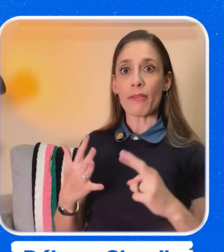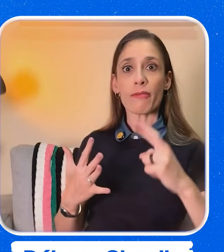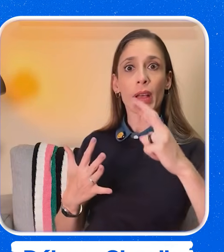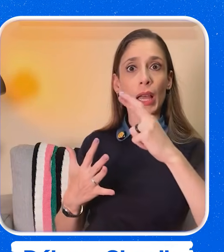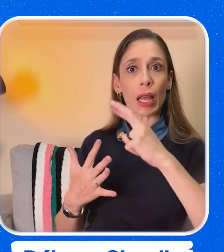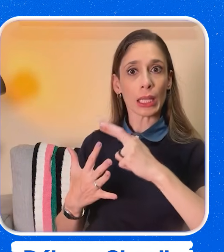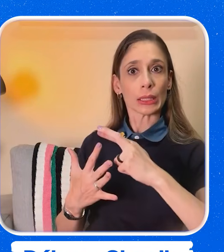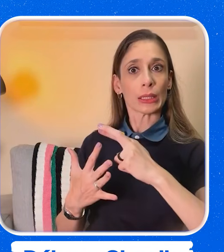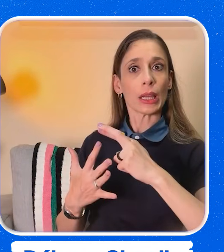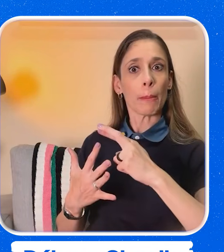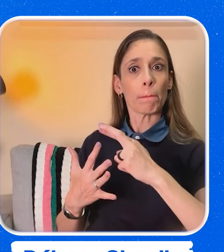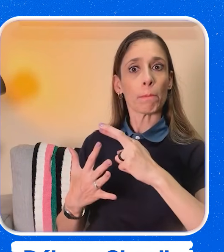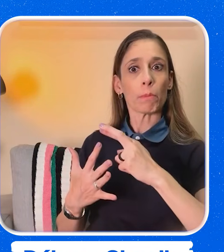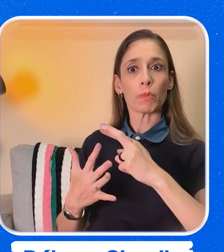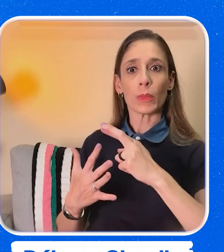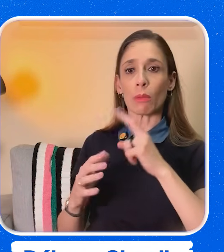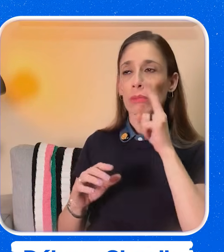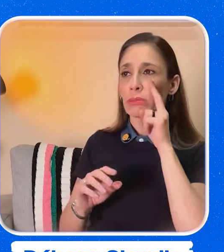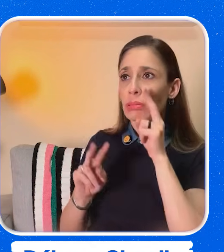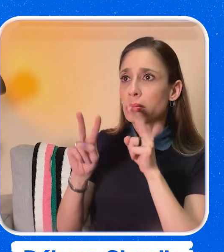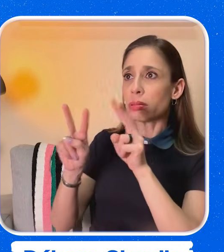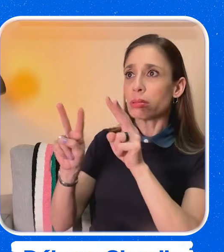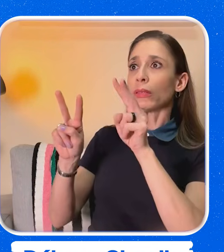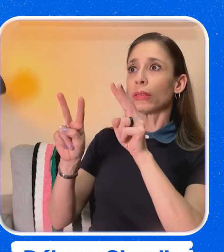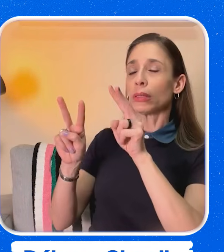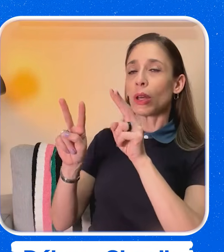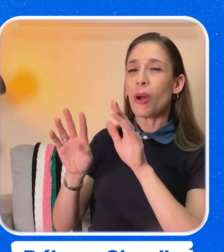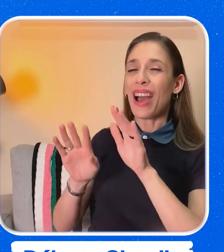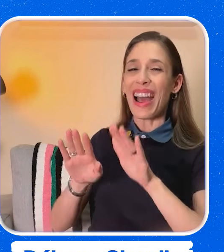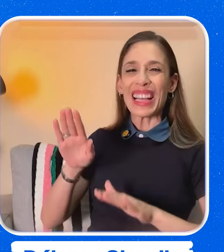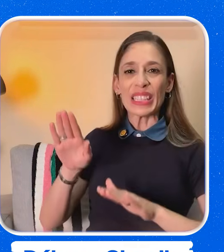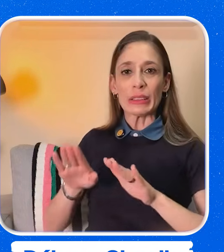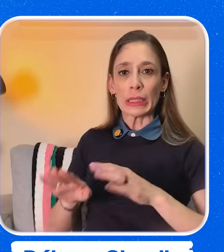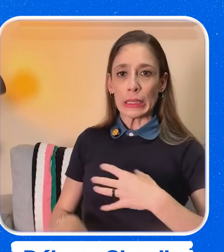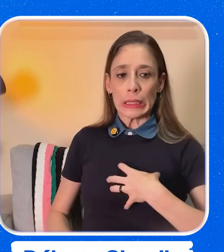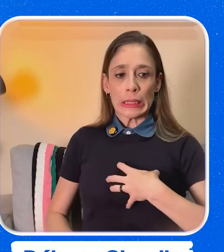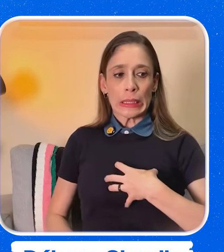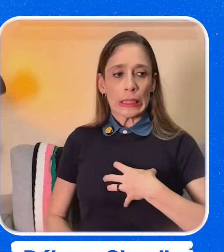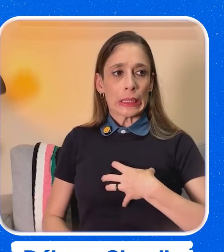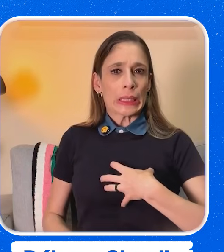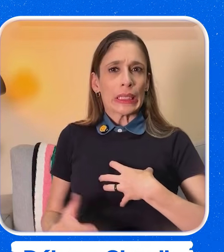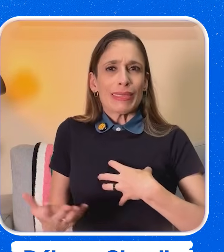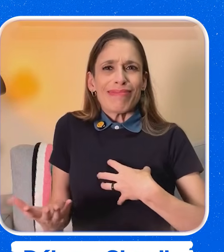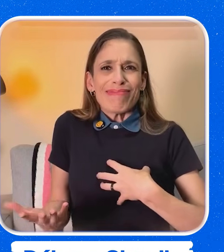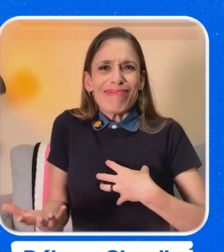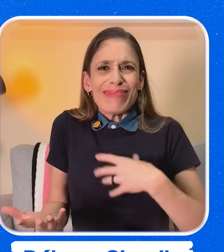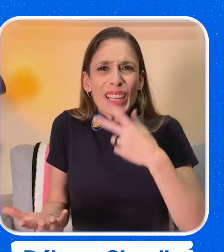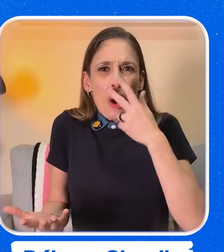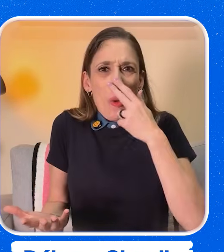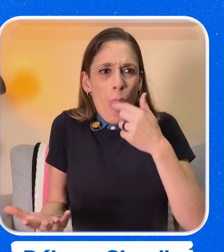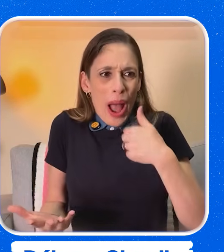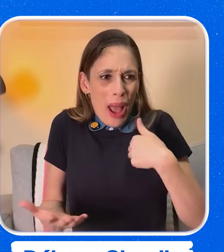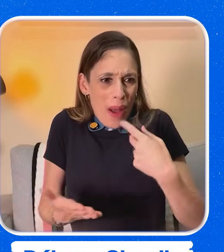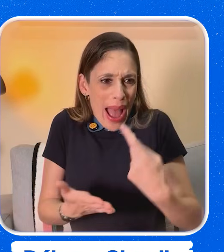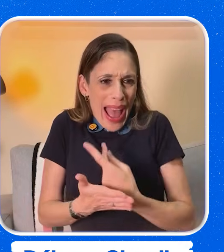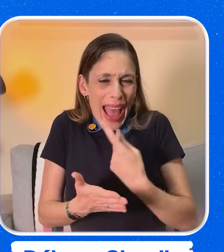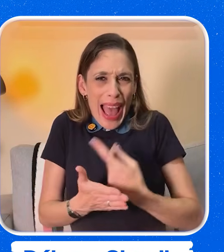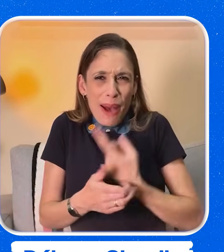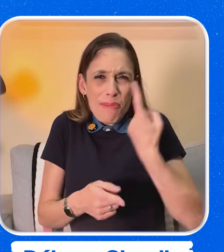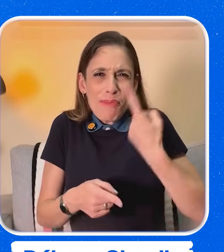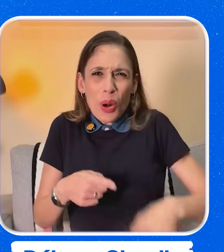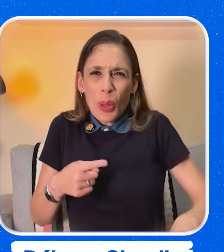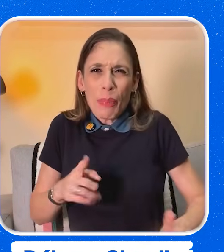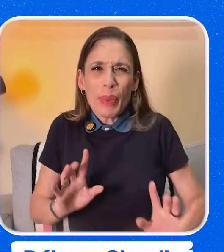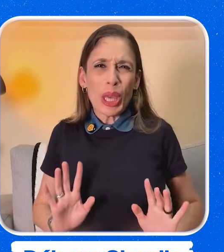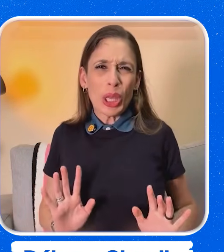né? E estar nesse lugar às vezes é assustador porque é como se você não pudesse errar, ou como se